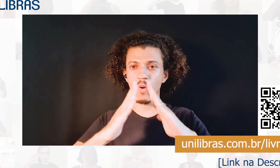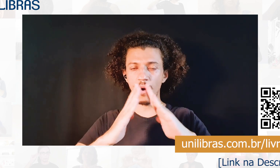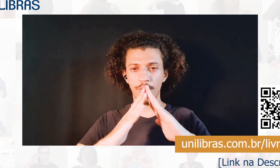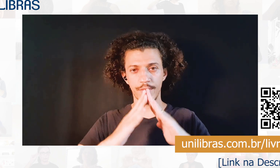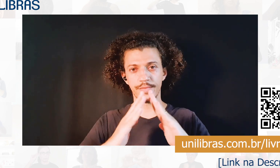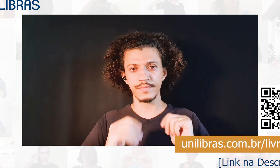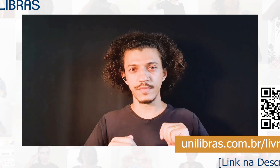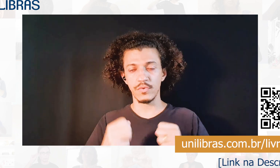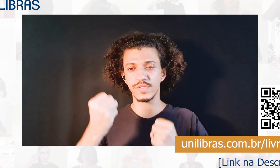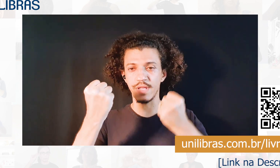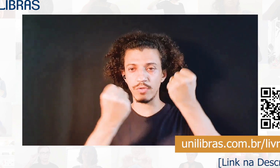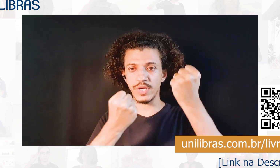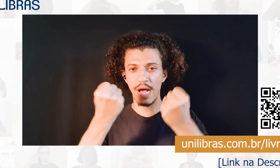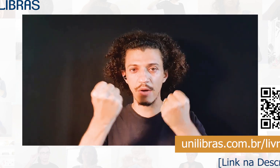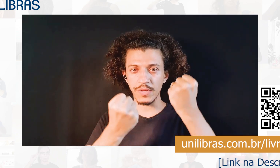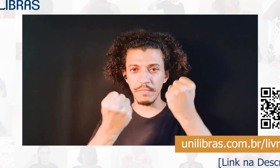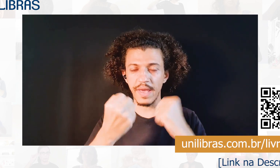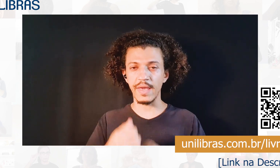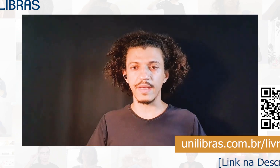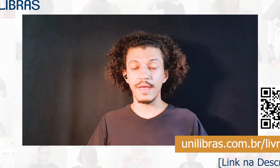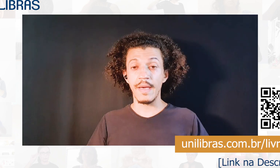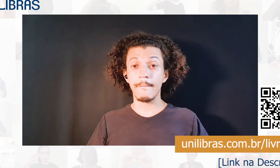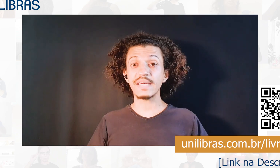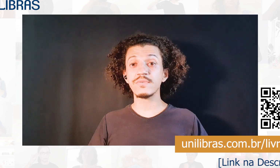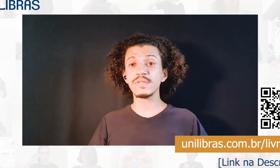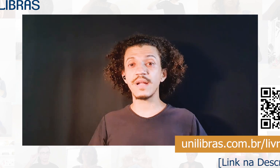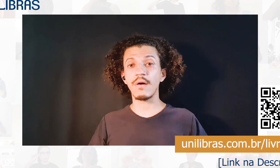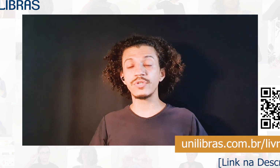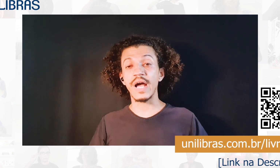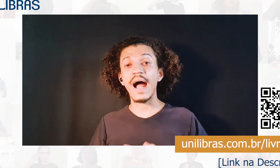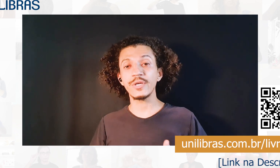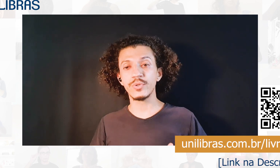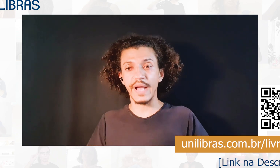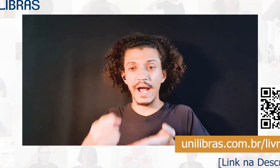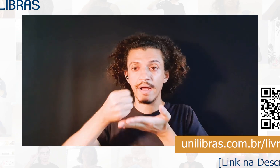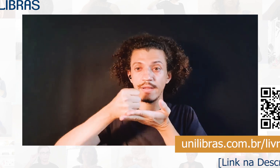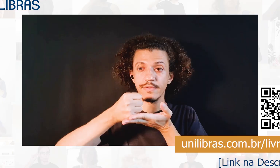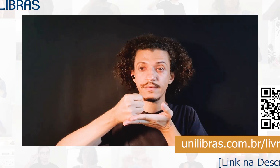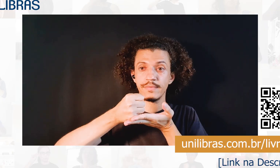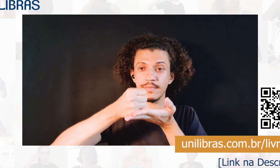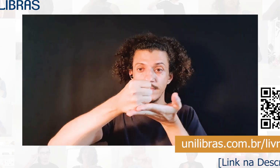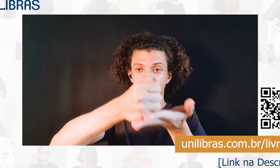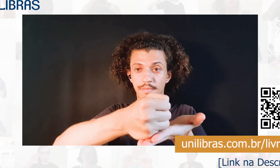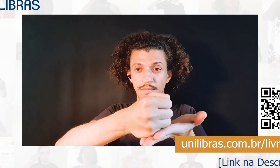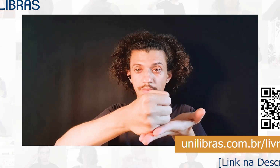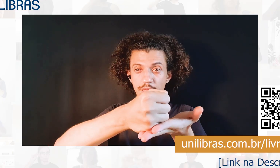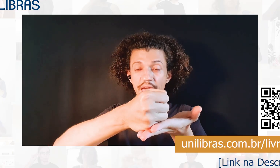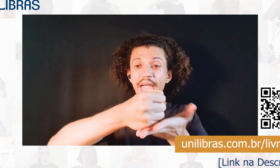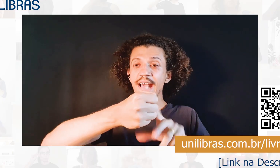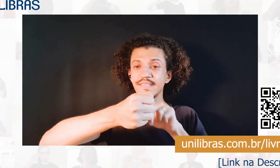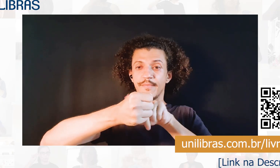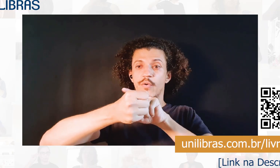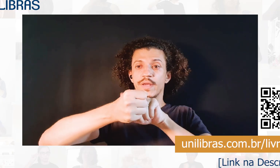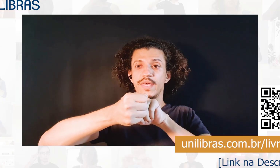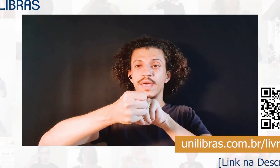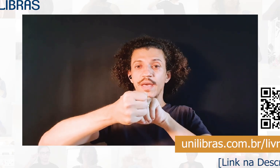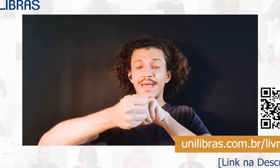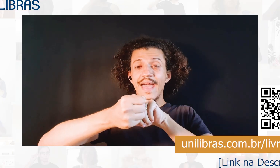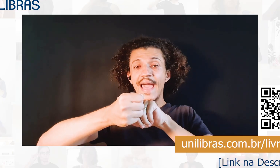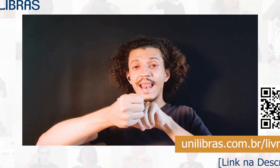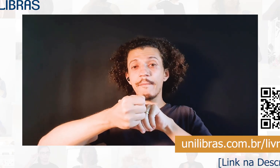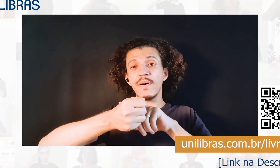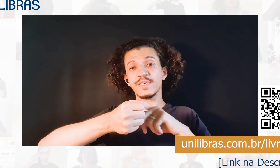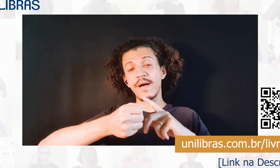forma igual. No sinal de carro também. Mas no sinal de ajudar, essa mão